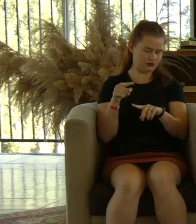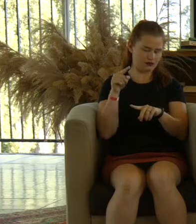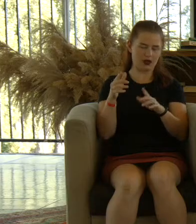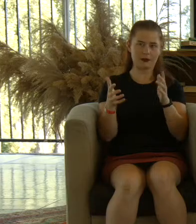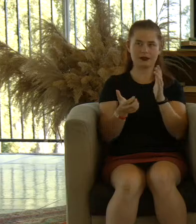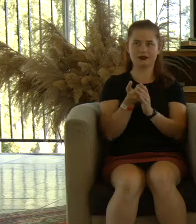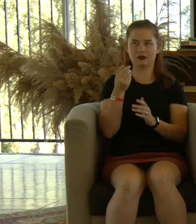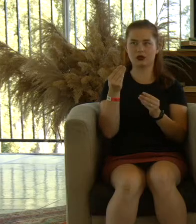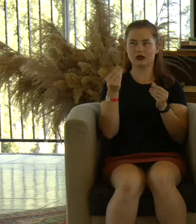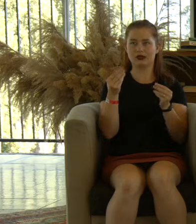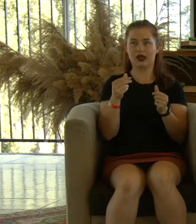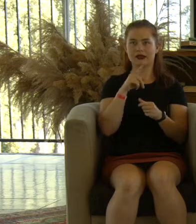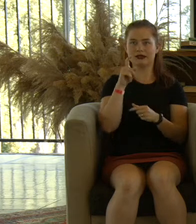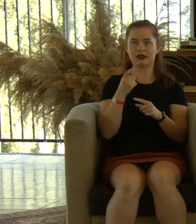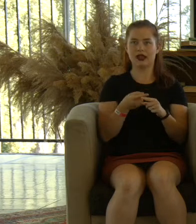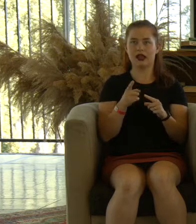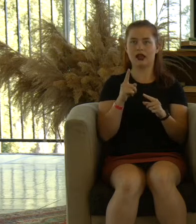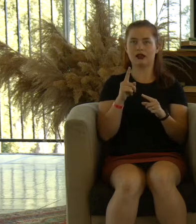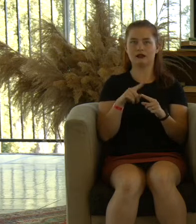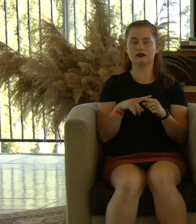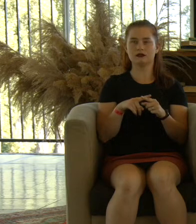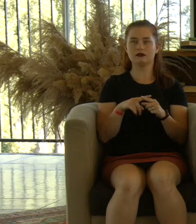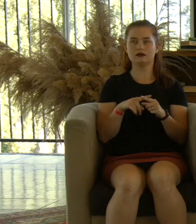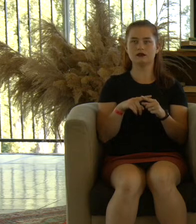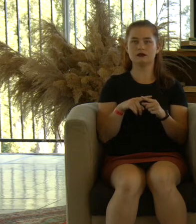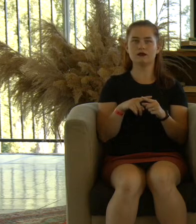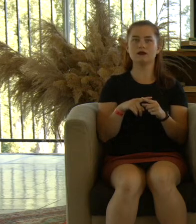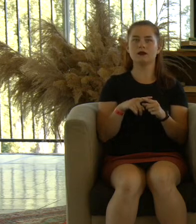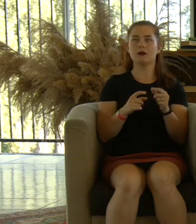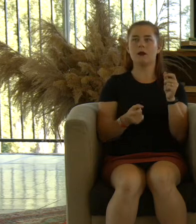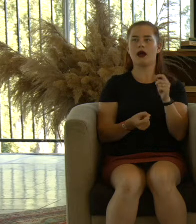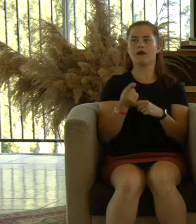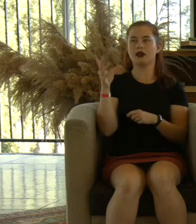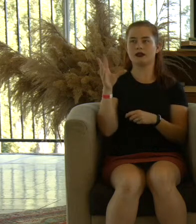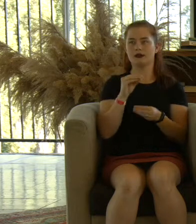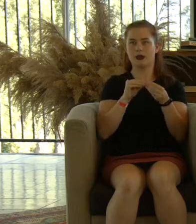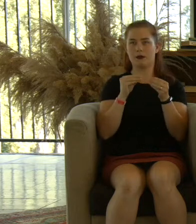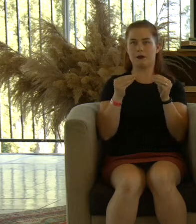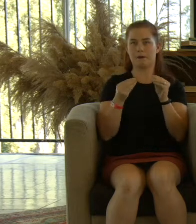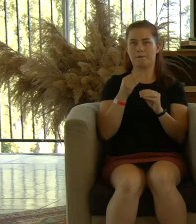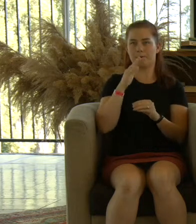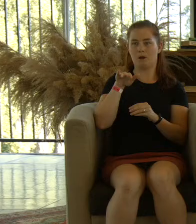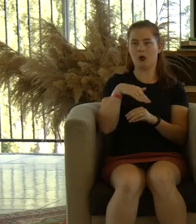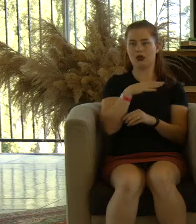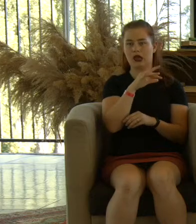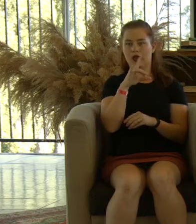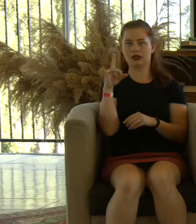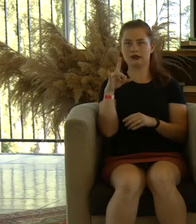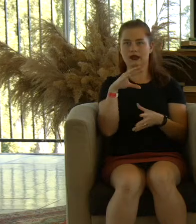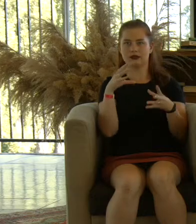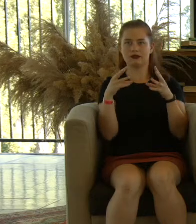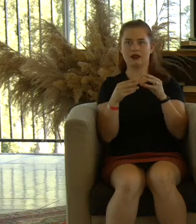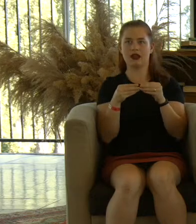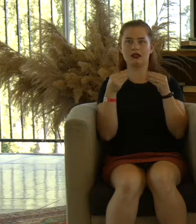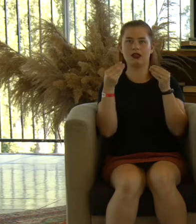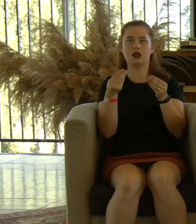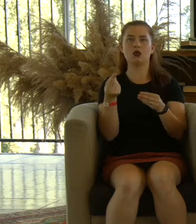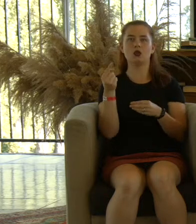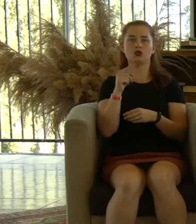деньги. И из-за этого происходит вся проблематика. А постсоветское наследие нам дало то,